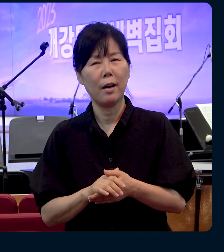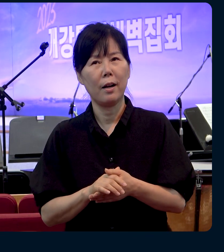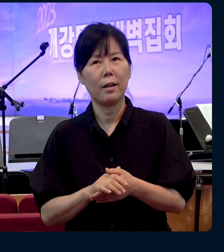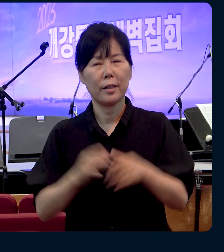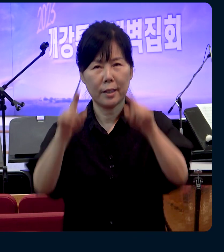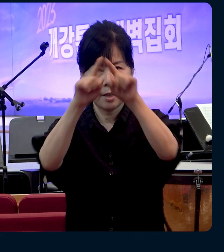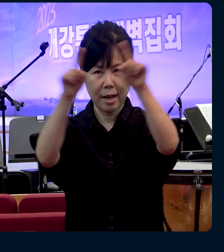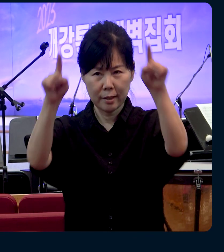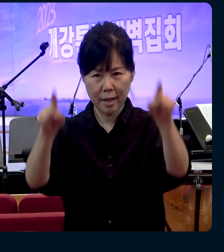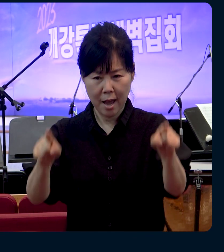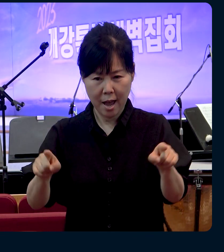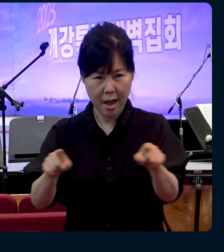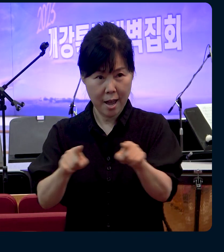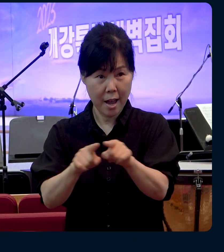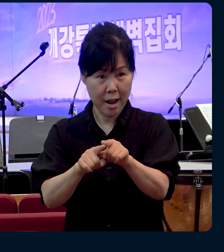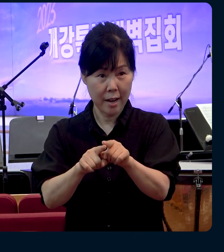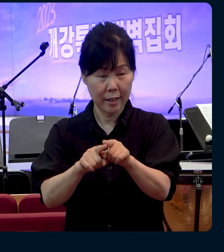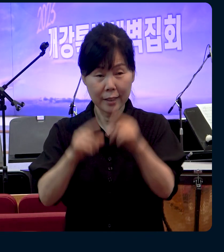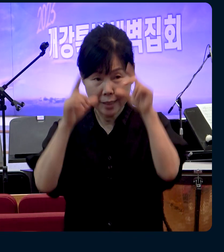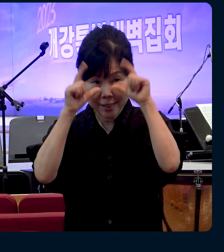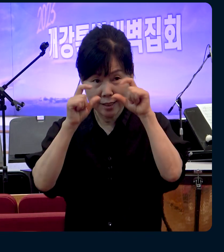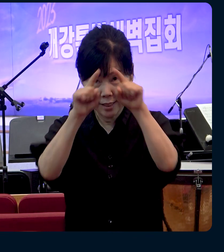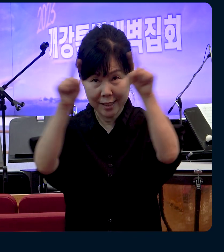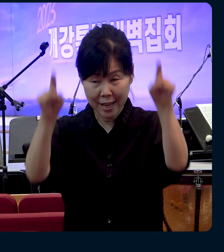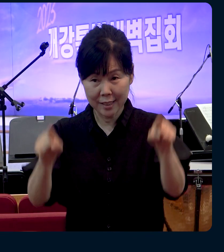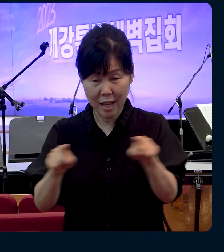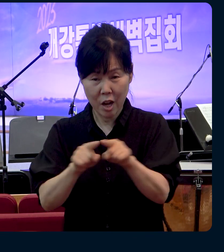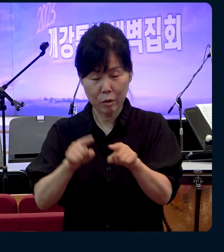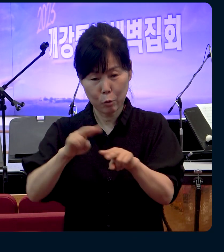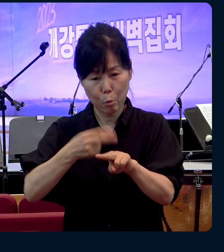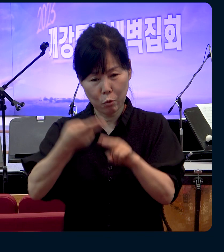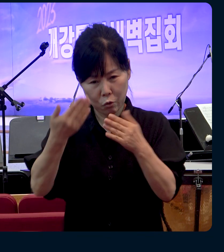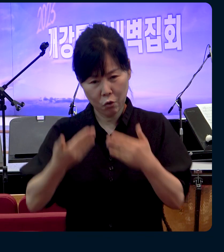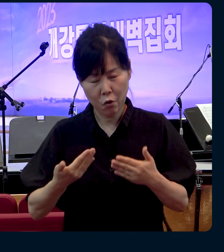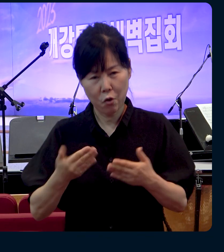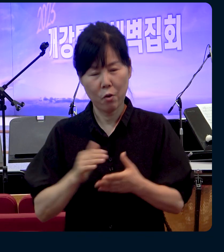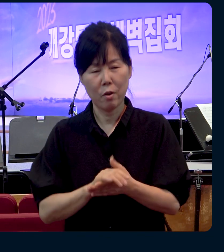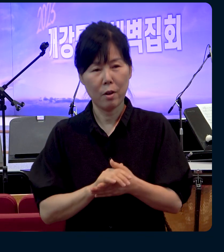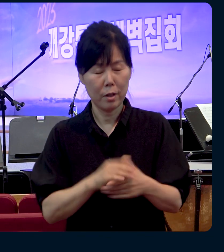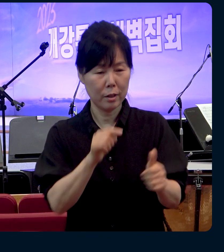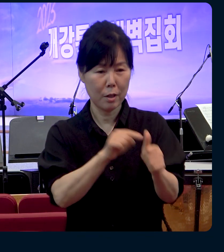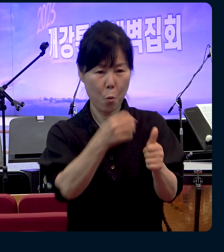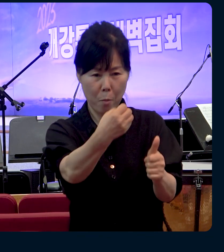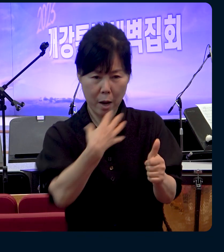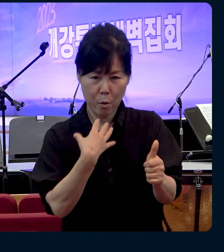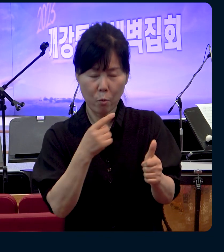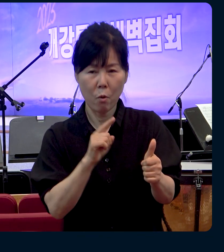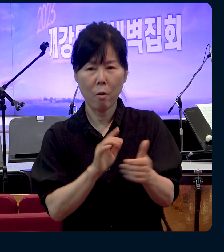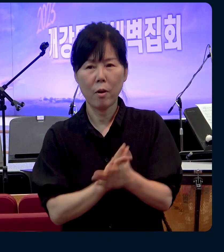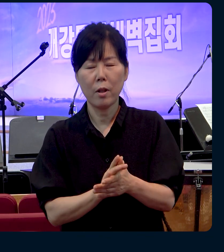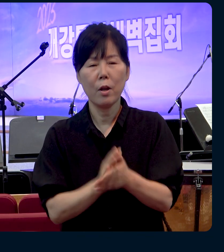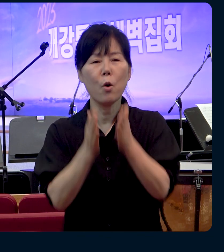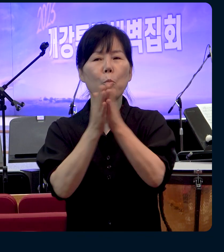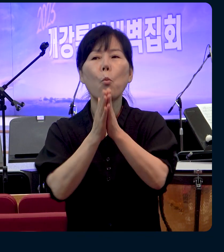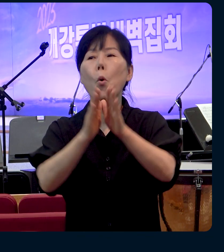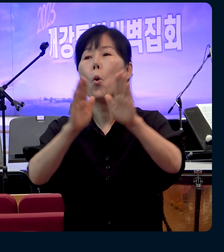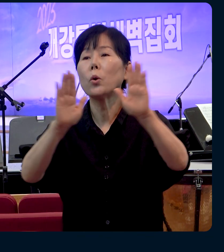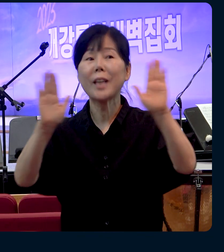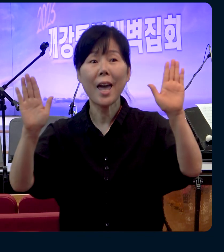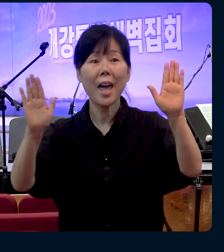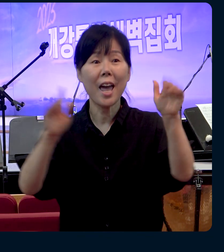함께 그 카피를 갖다 줬어요. 근데 주면서 이분이 뭐라고 얘기했냐면,